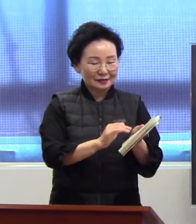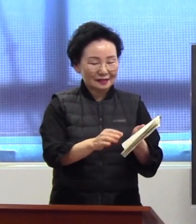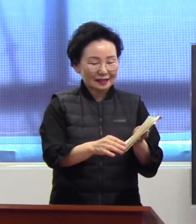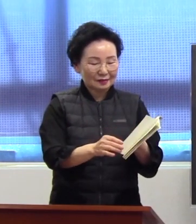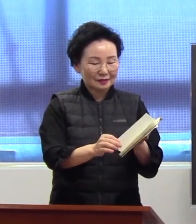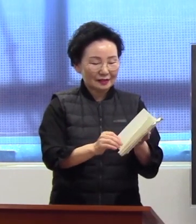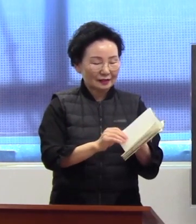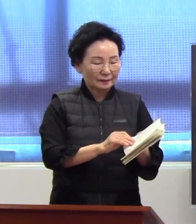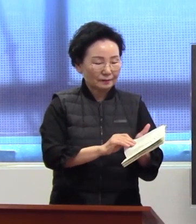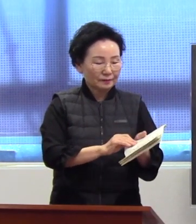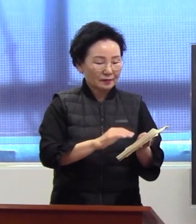이 사람들이